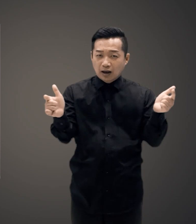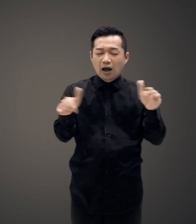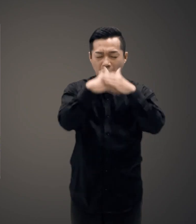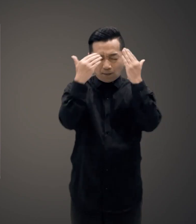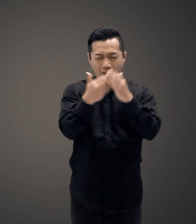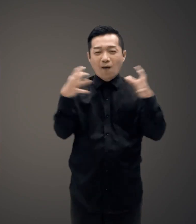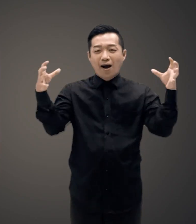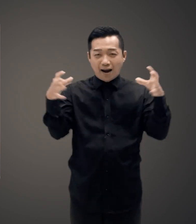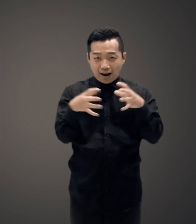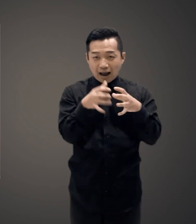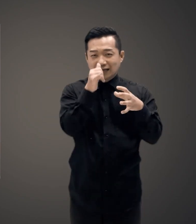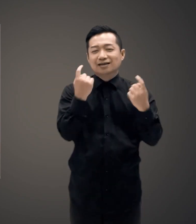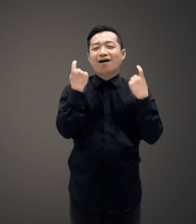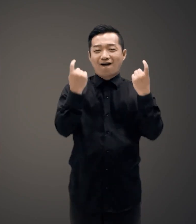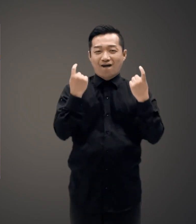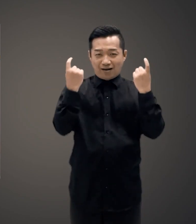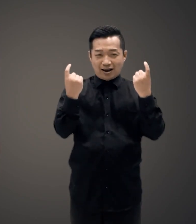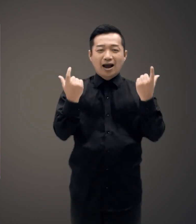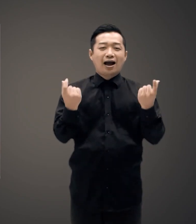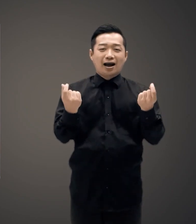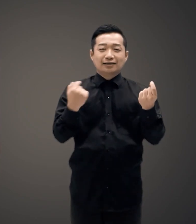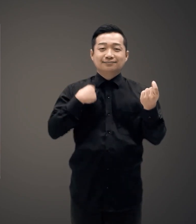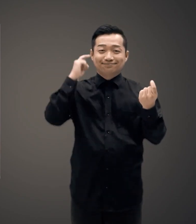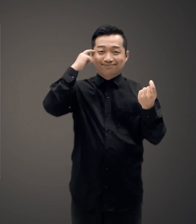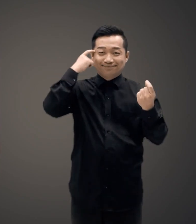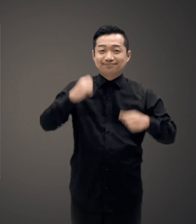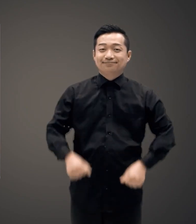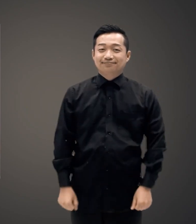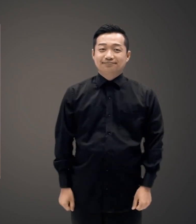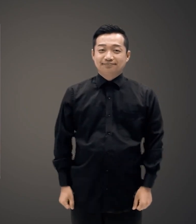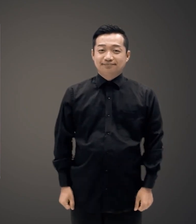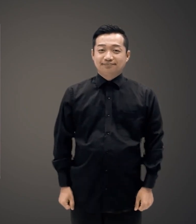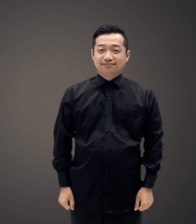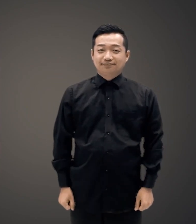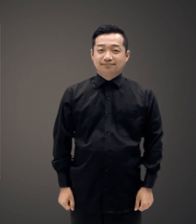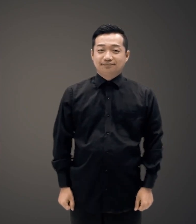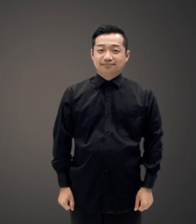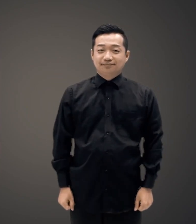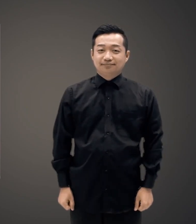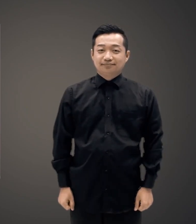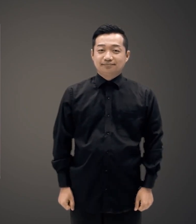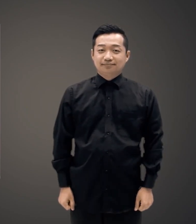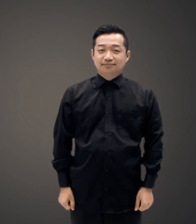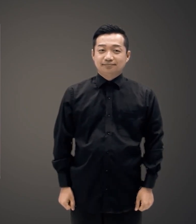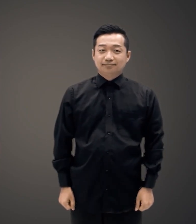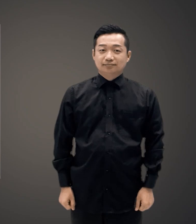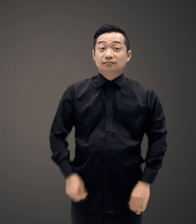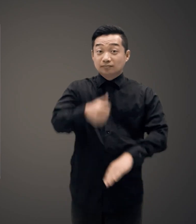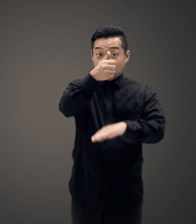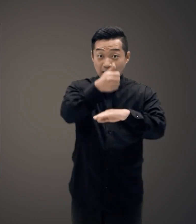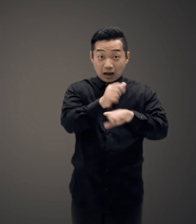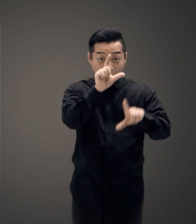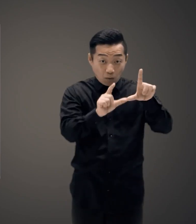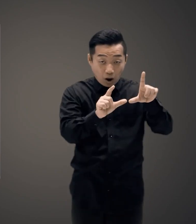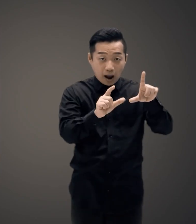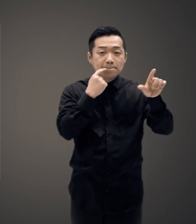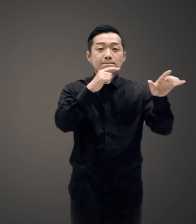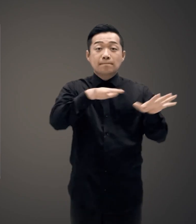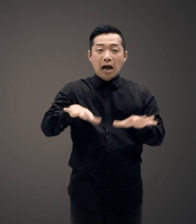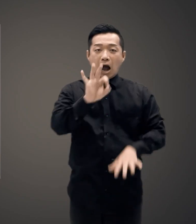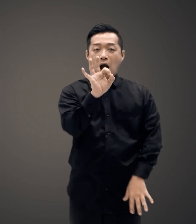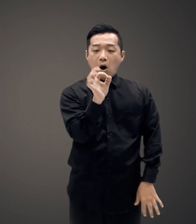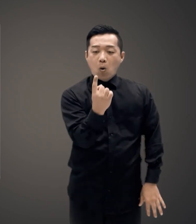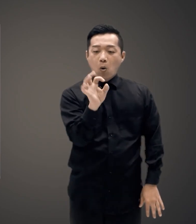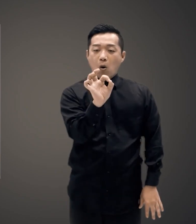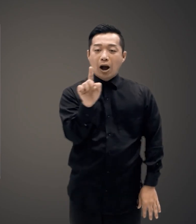이런 것들이 다 들어있는 여행 같은 생각. 마지막 장면 오아시스는